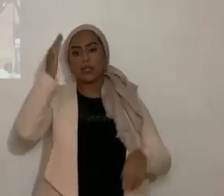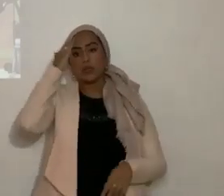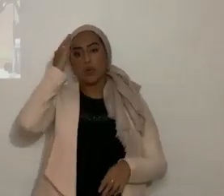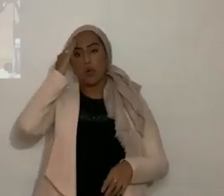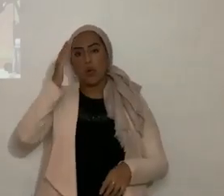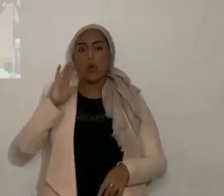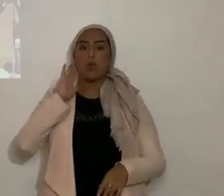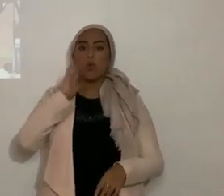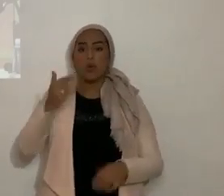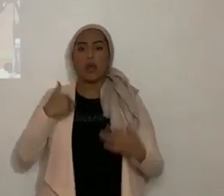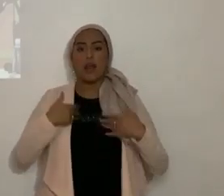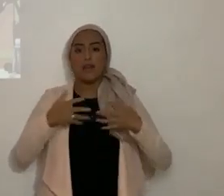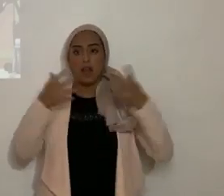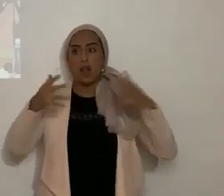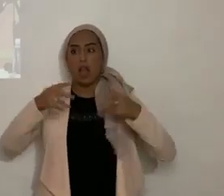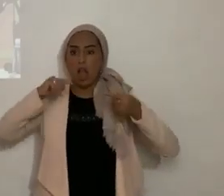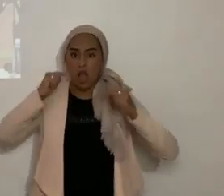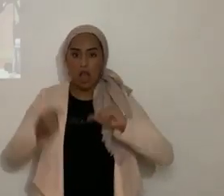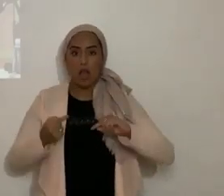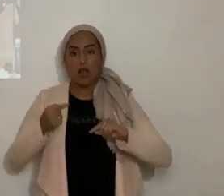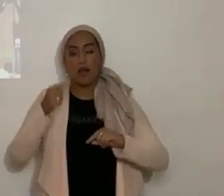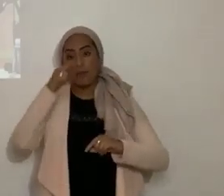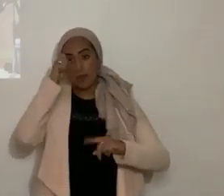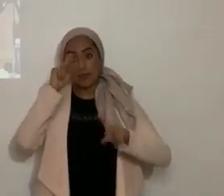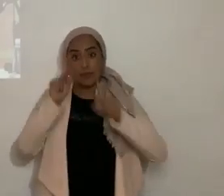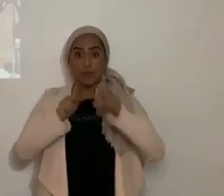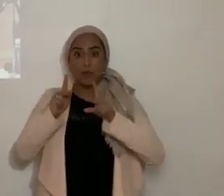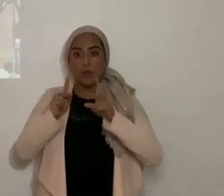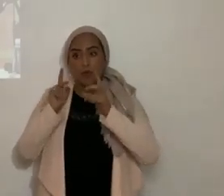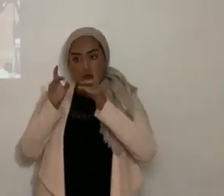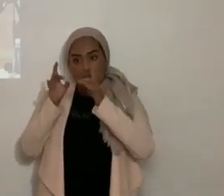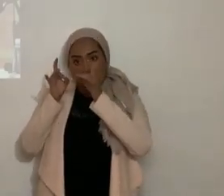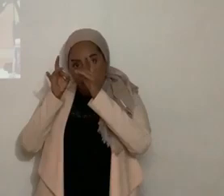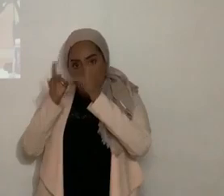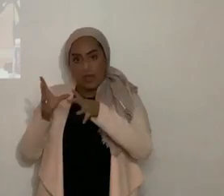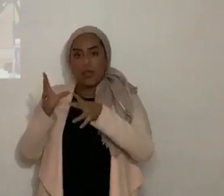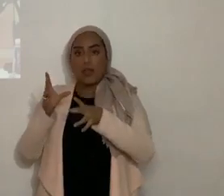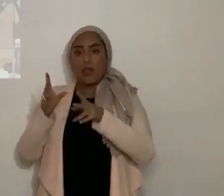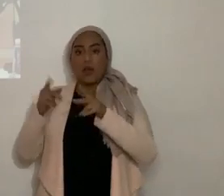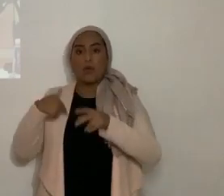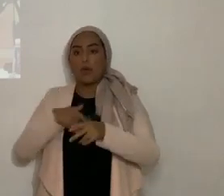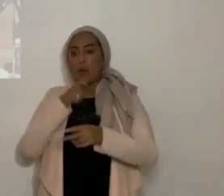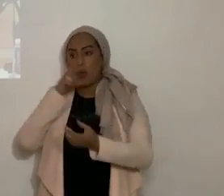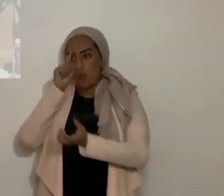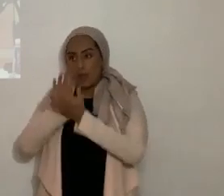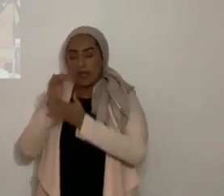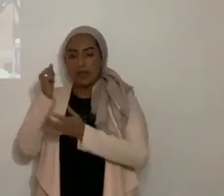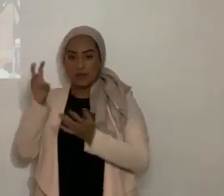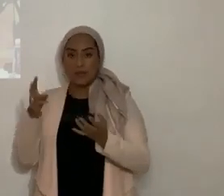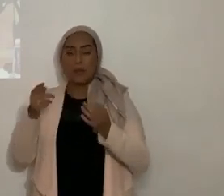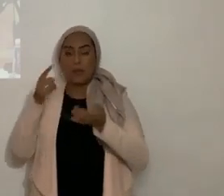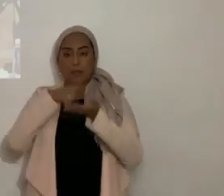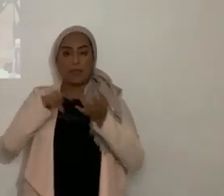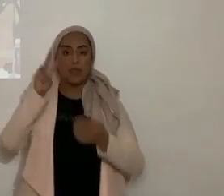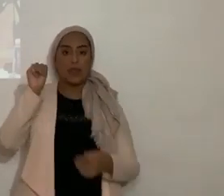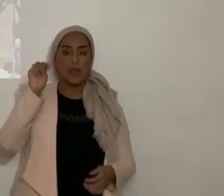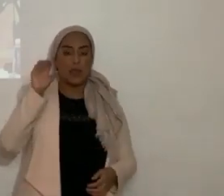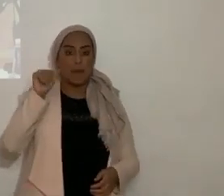padecerían en porque el mundo aborrece a los que tenemos a Yahweh. Vamos a Mateo, en el libro de Mateo.